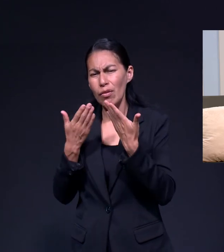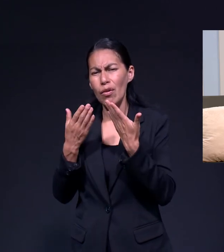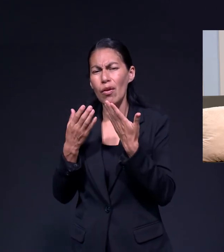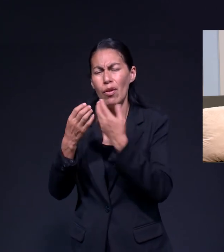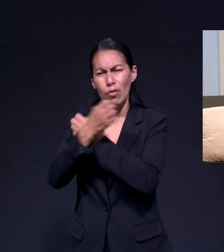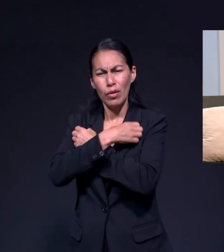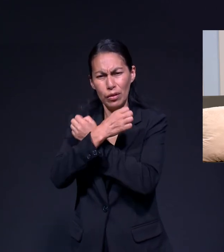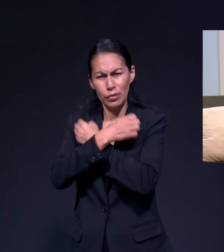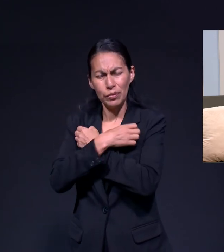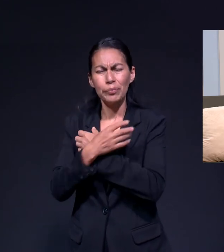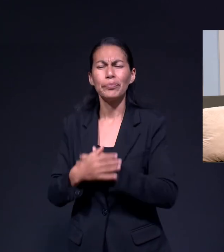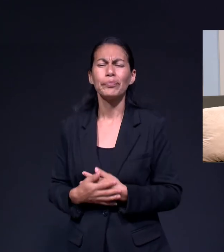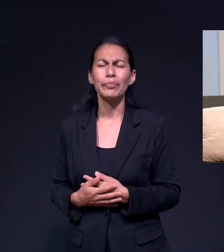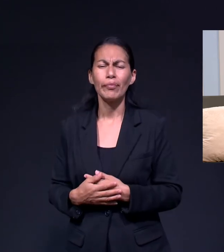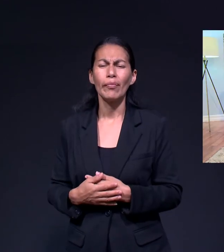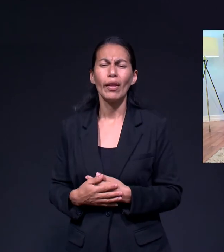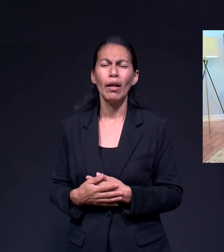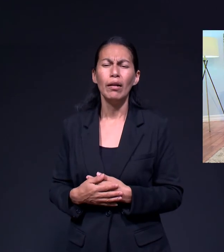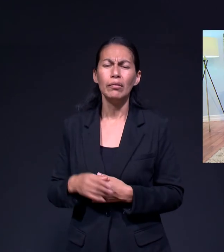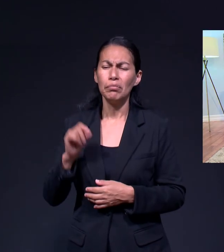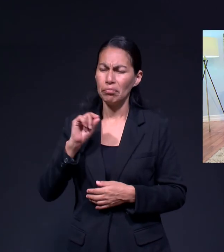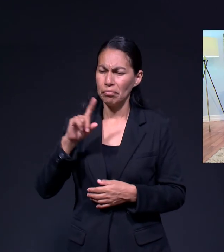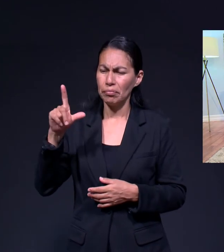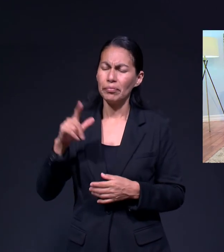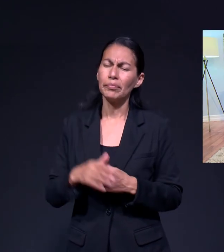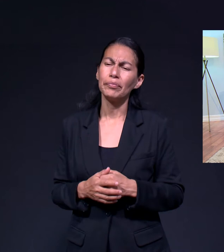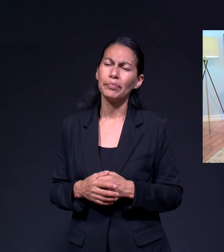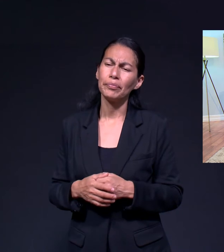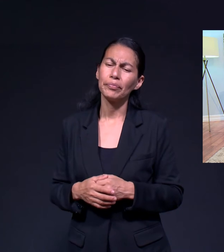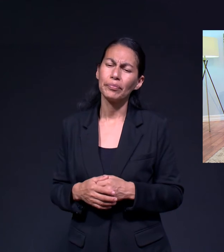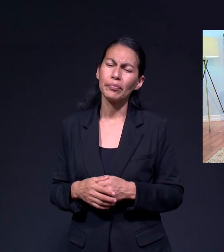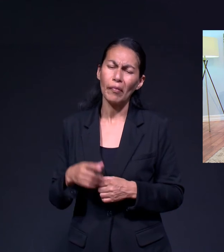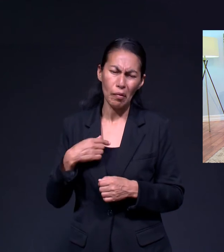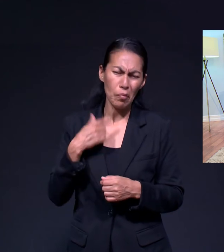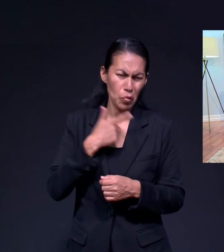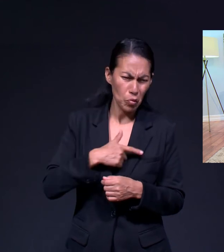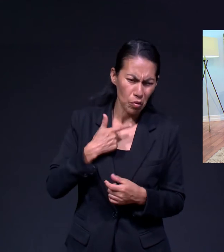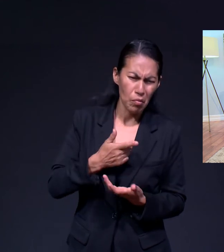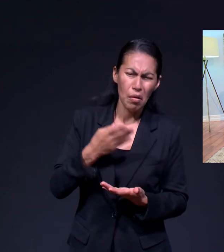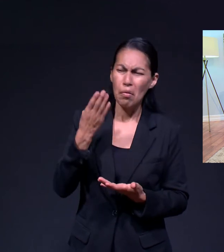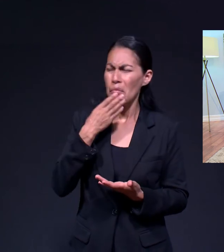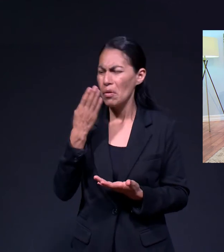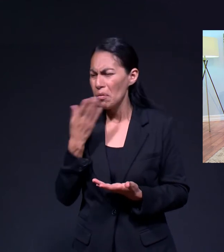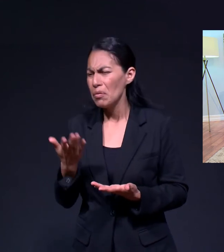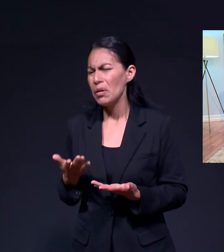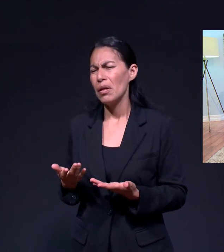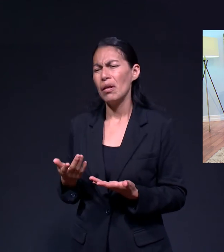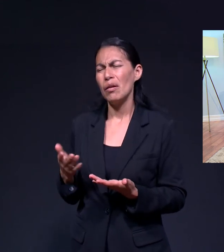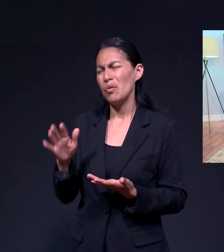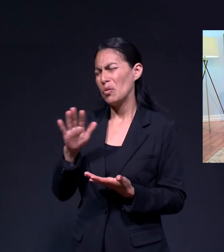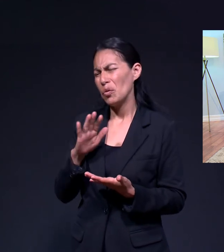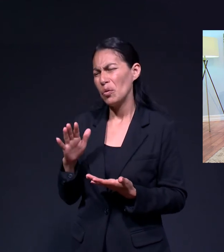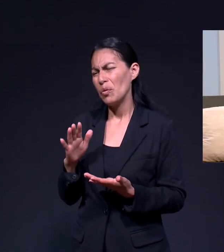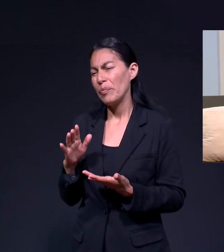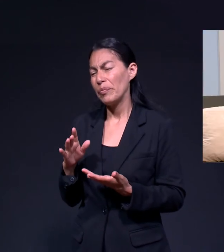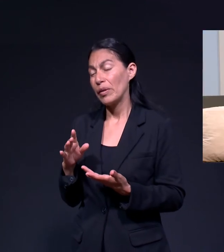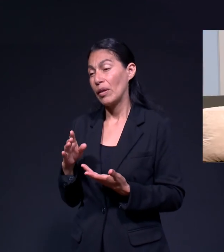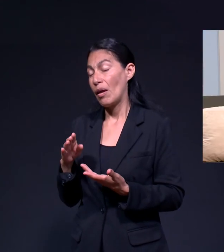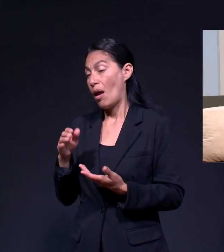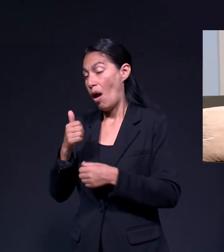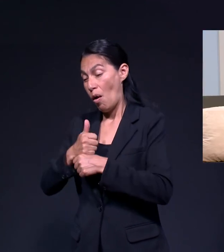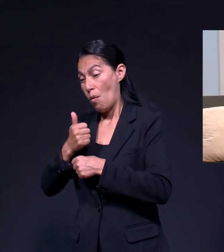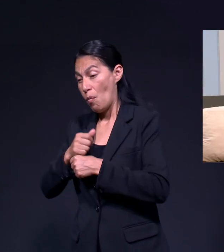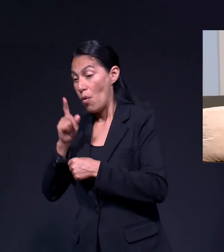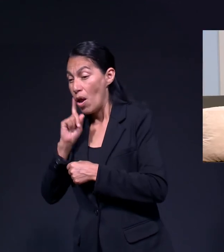maestría en educación así que las dos cosas pero siempre que desear teología me gustaba mucho el estudio de las profecías de la biblia y